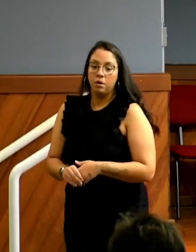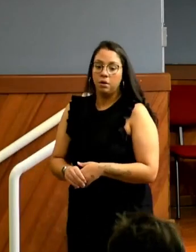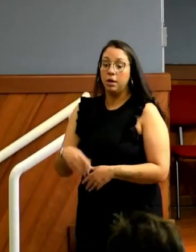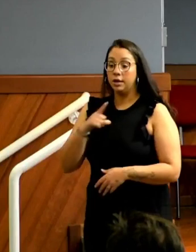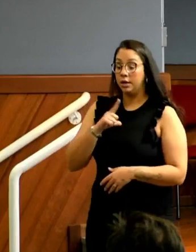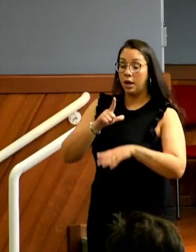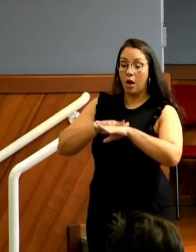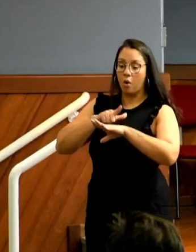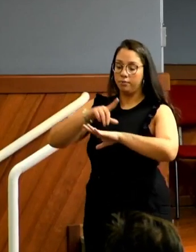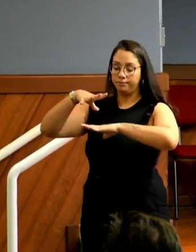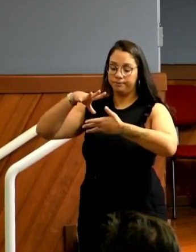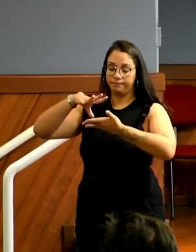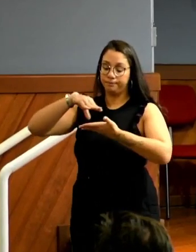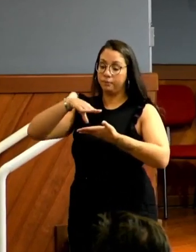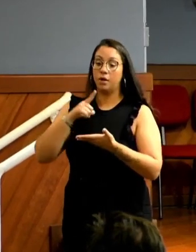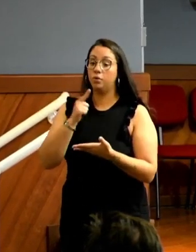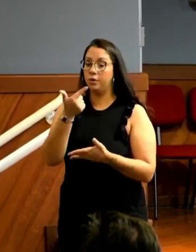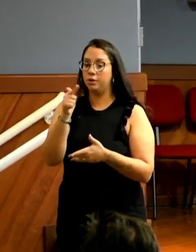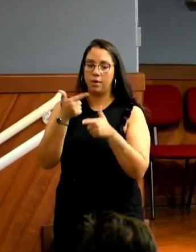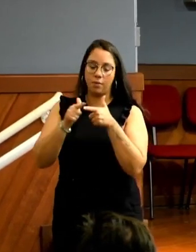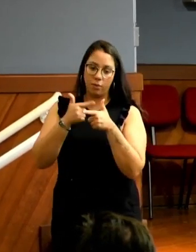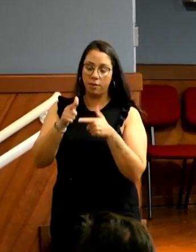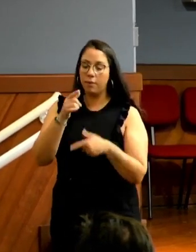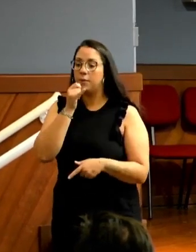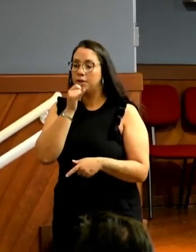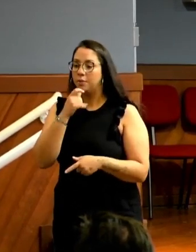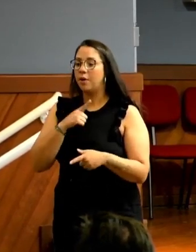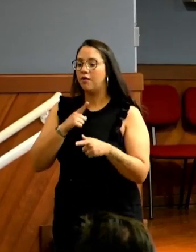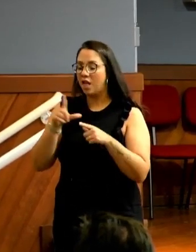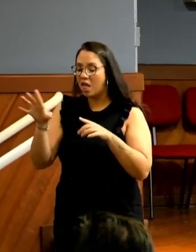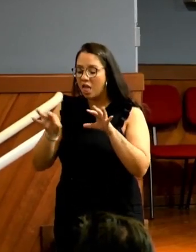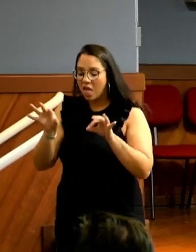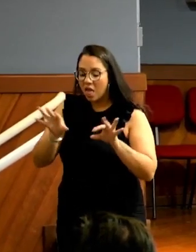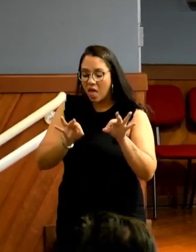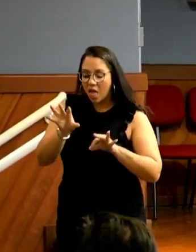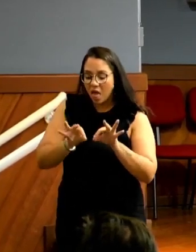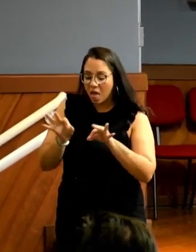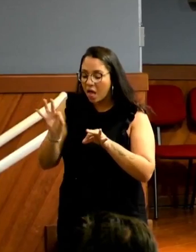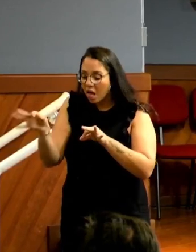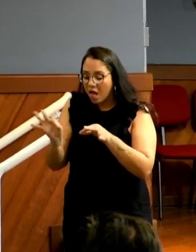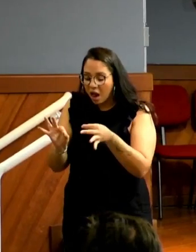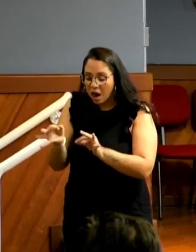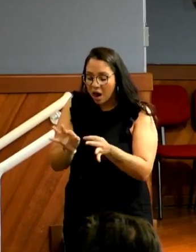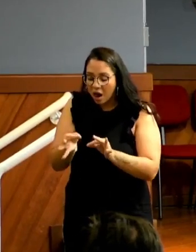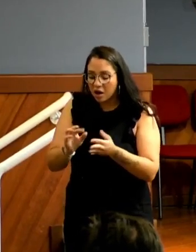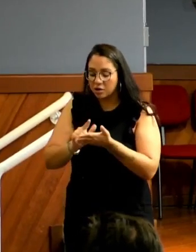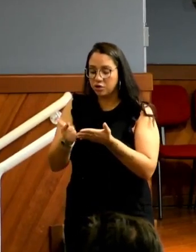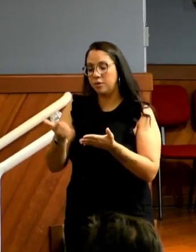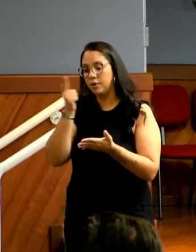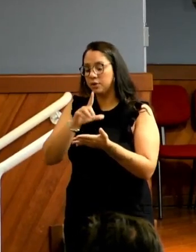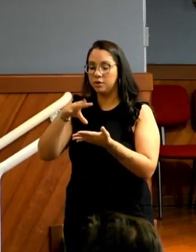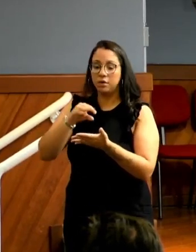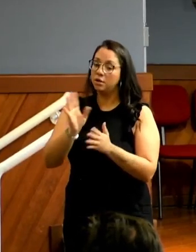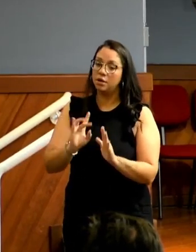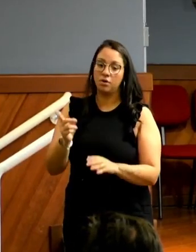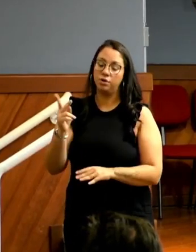pro scanner, não vai causar nenhum problema, porque, por exemplo, eu não vou ficar juntando fragmento de jornal com o dedinho para poder digitalizar, não, eles já vão